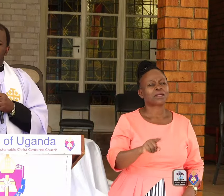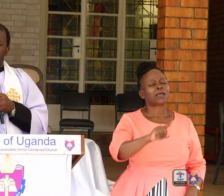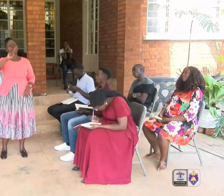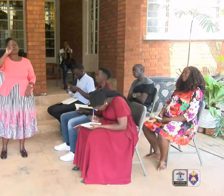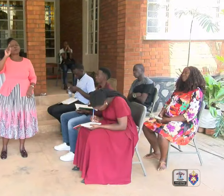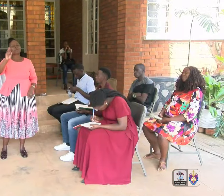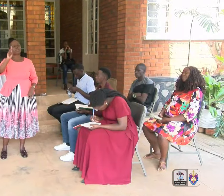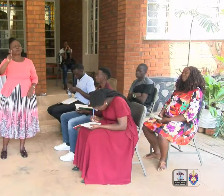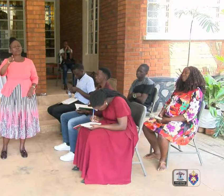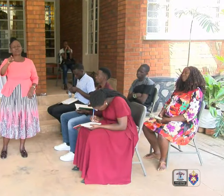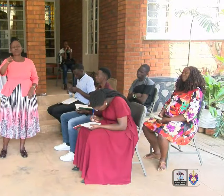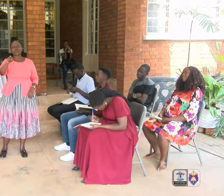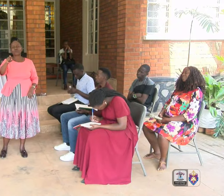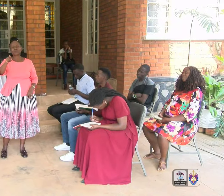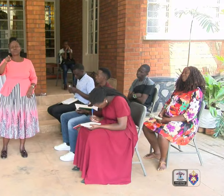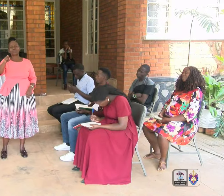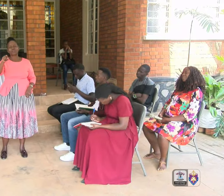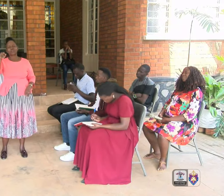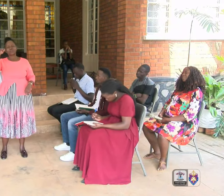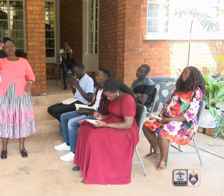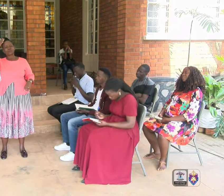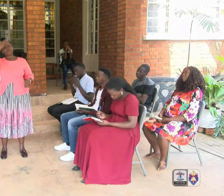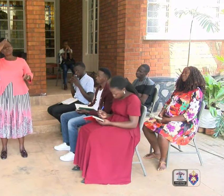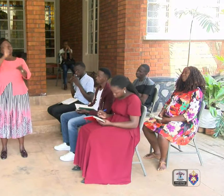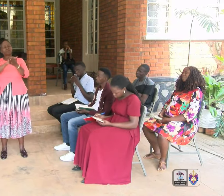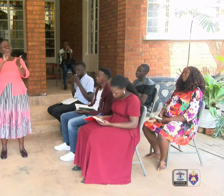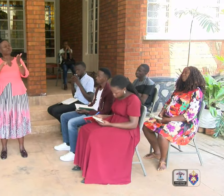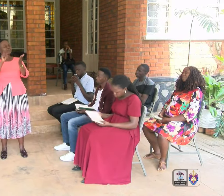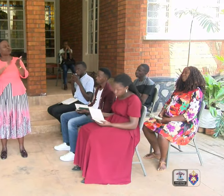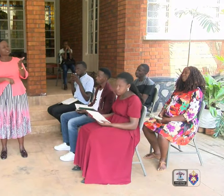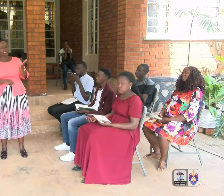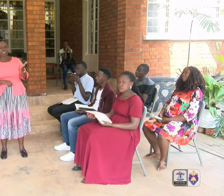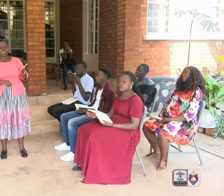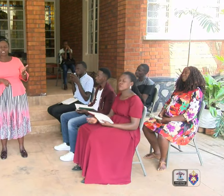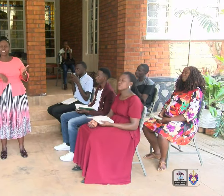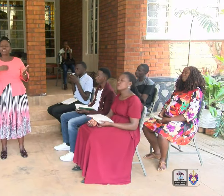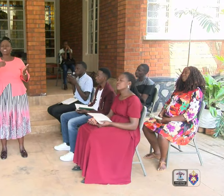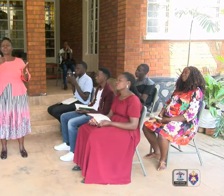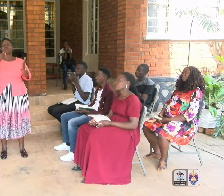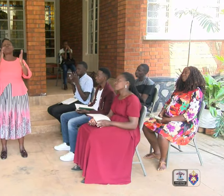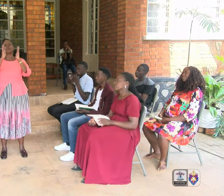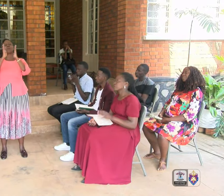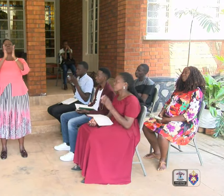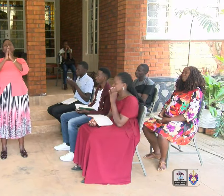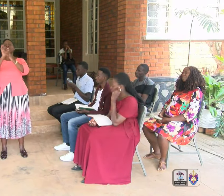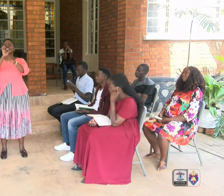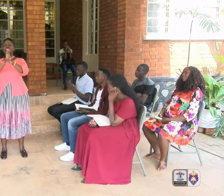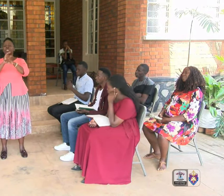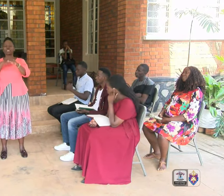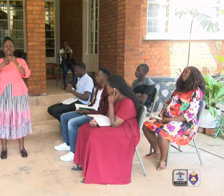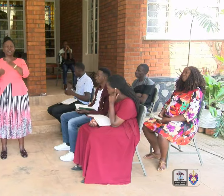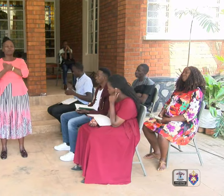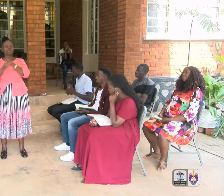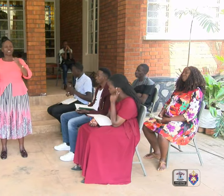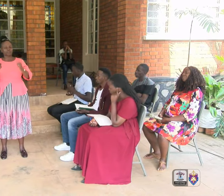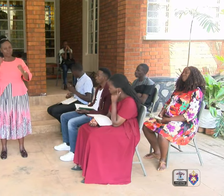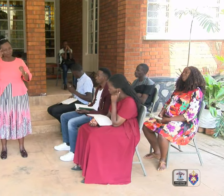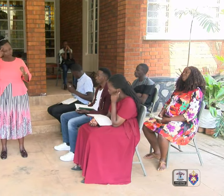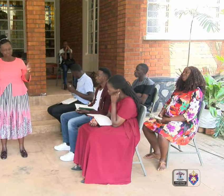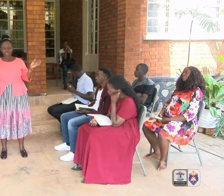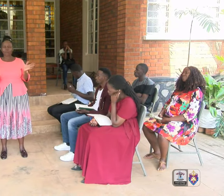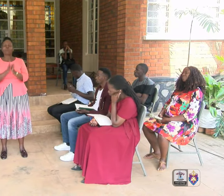babuuza abantu okkiririza mu ki kakati ne bw'aba ali mu Anglican church n'agamba ndi mulokole balowooza mu